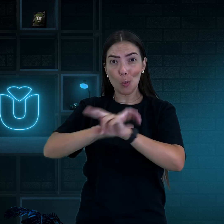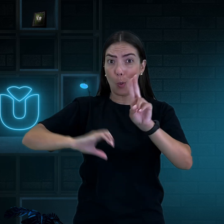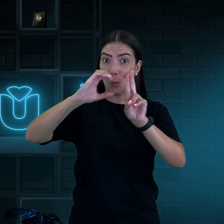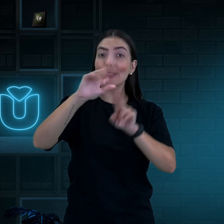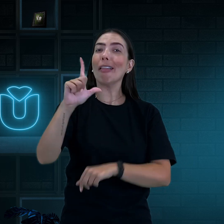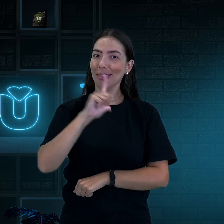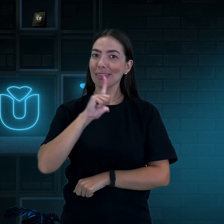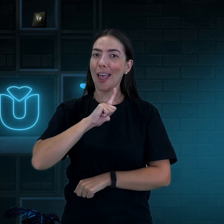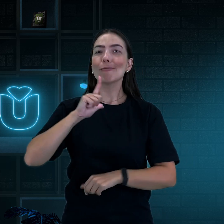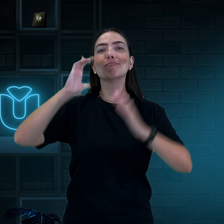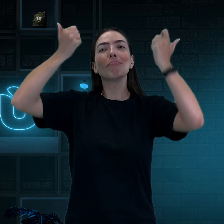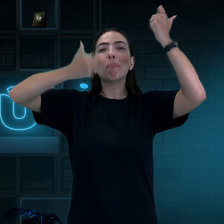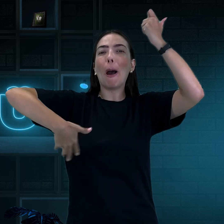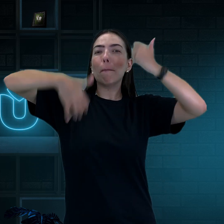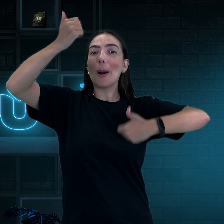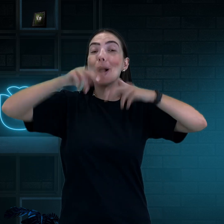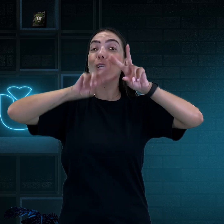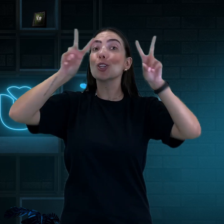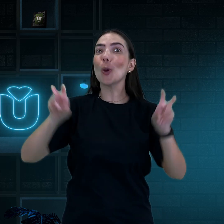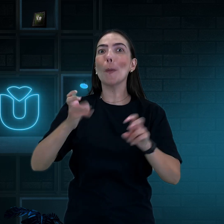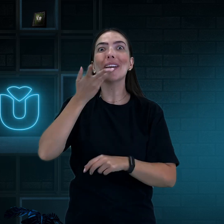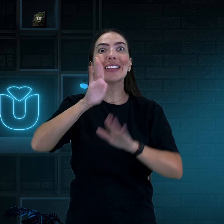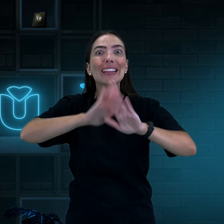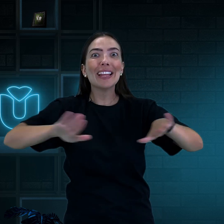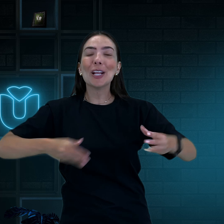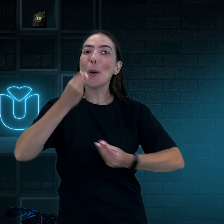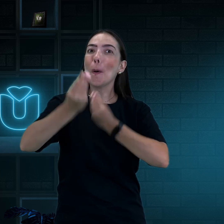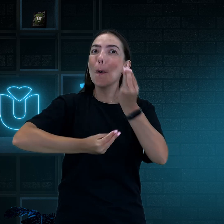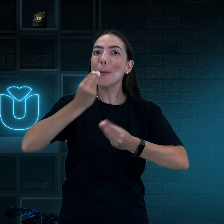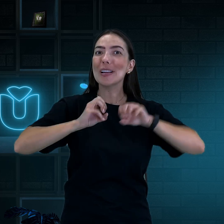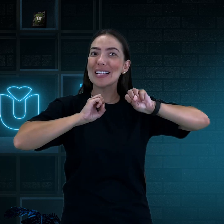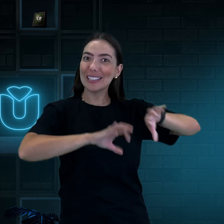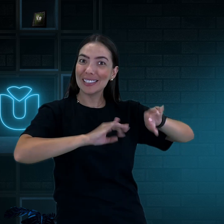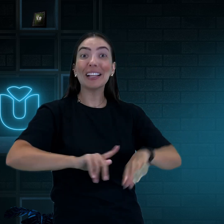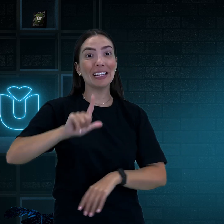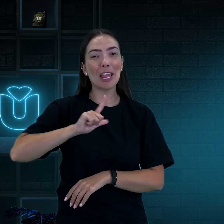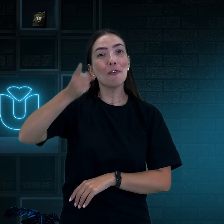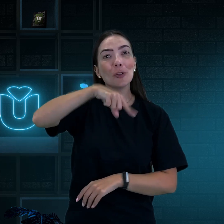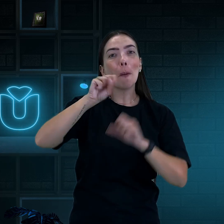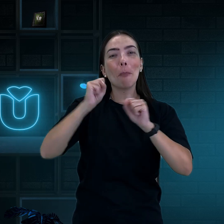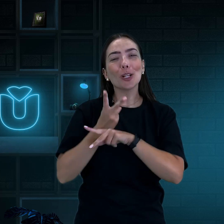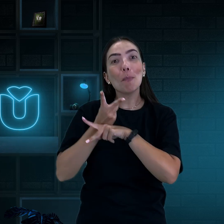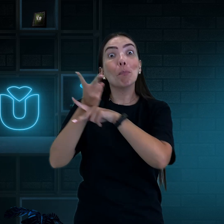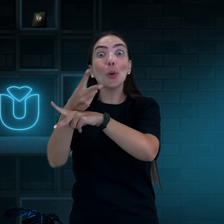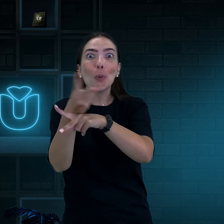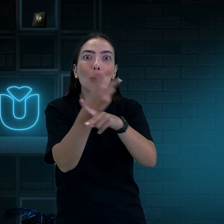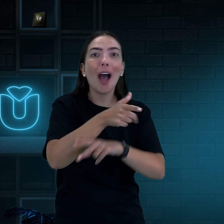desde criança. Aqui no canal da Uníntese nós temos vídeos assim, que explicam como a gente ensina o português.